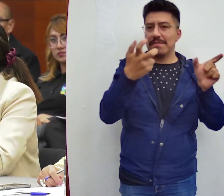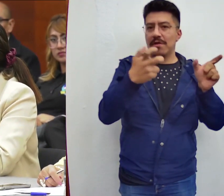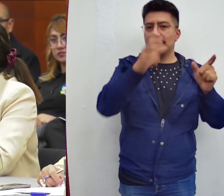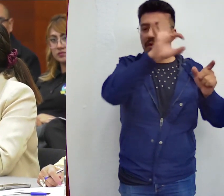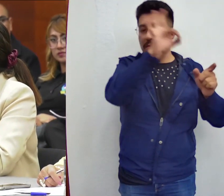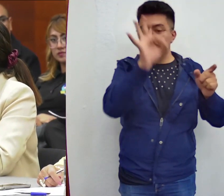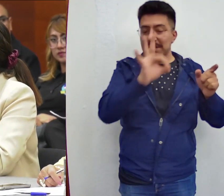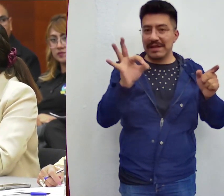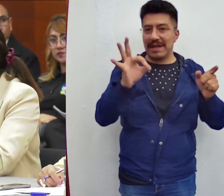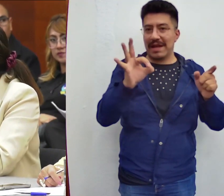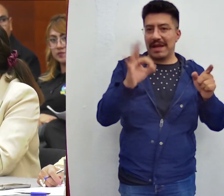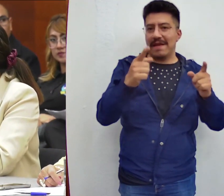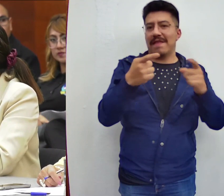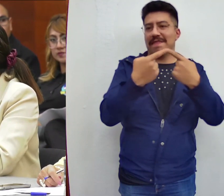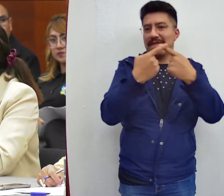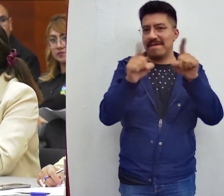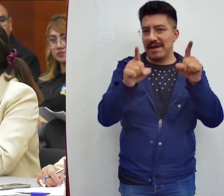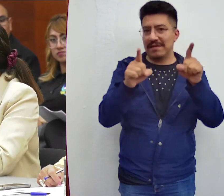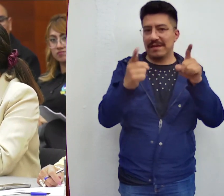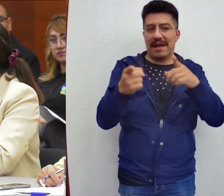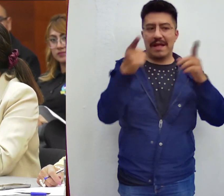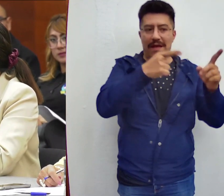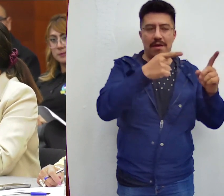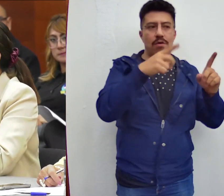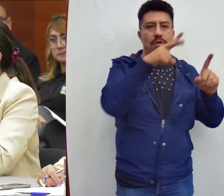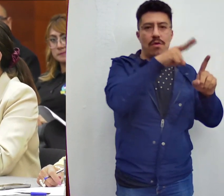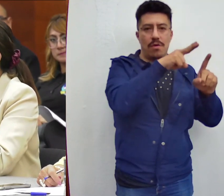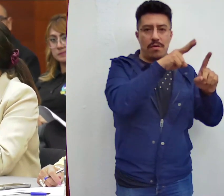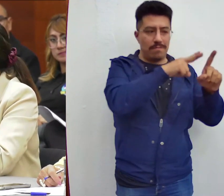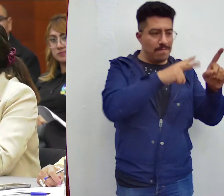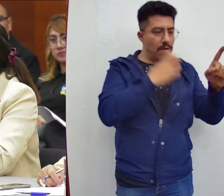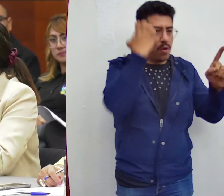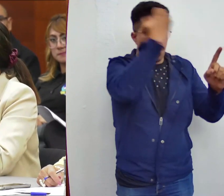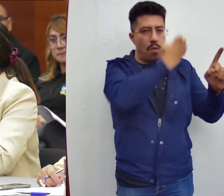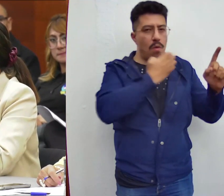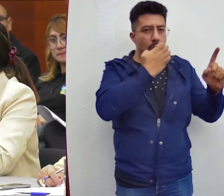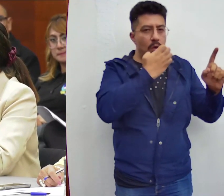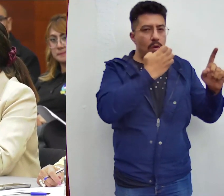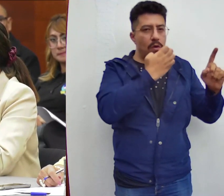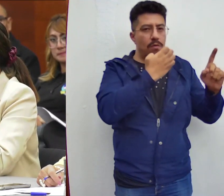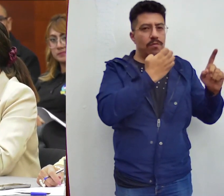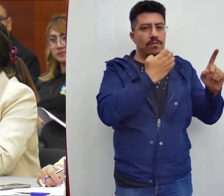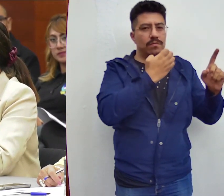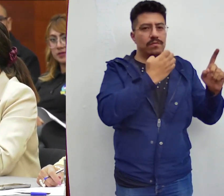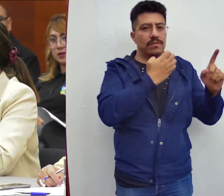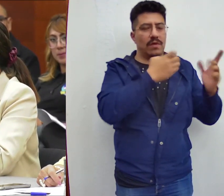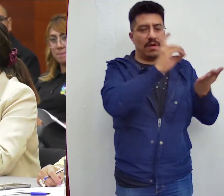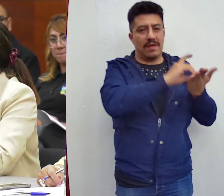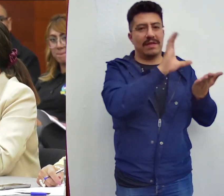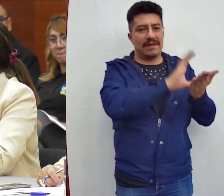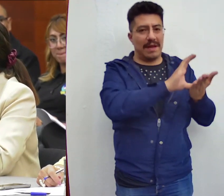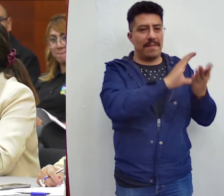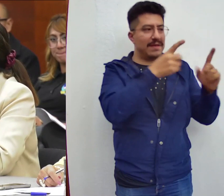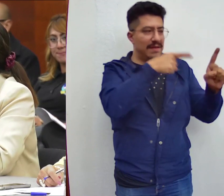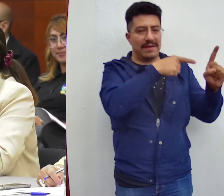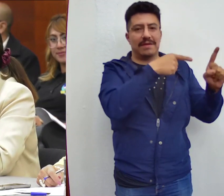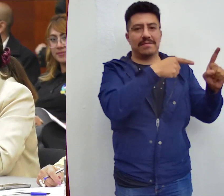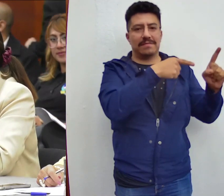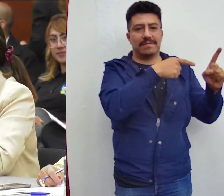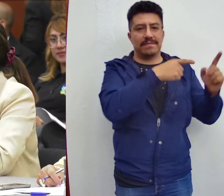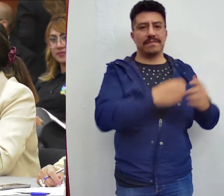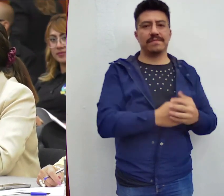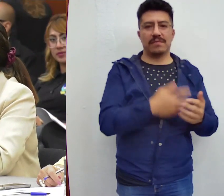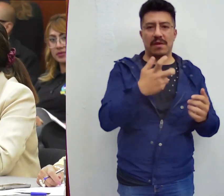significativamente del mismo diagnóstico, se eleva y pues es más